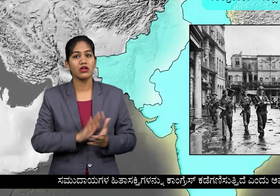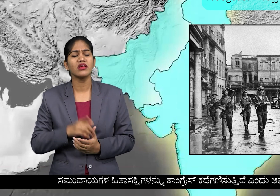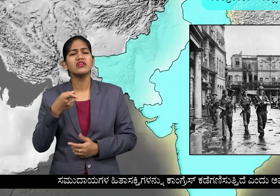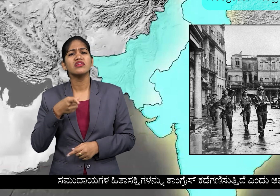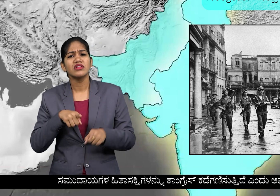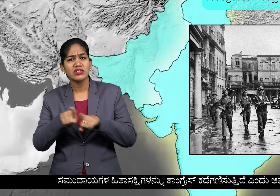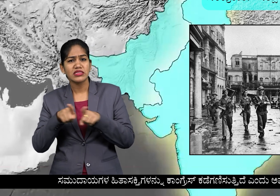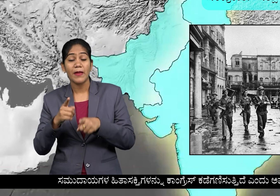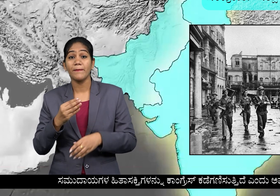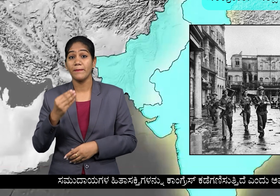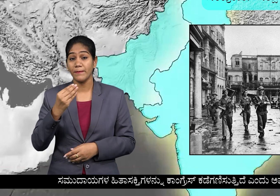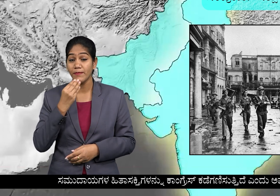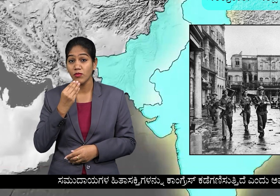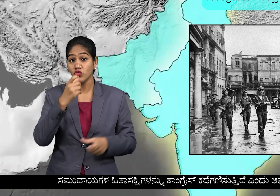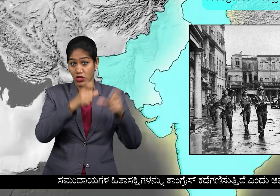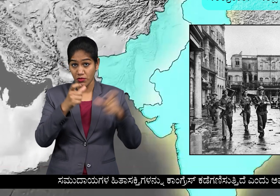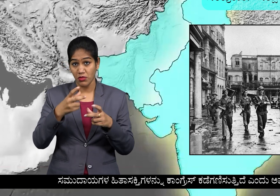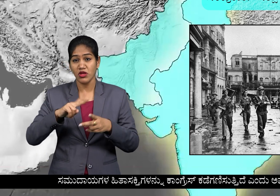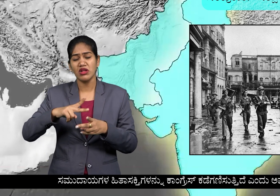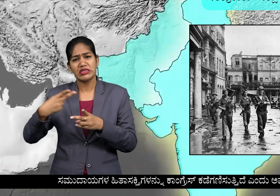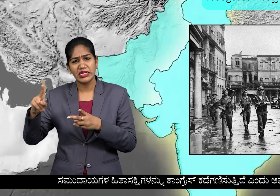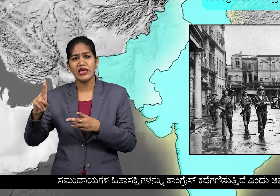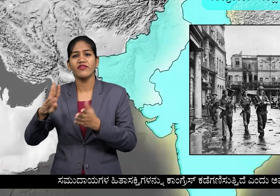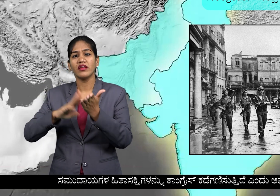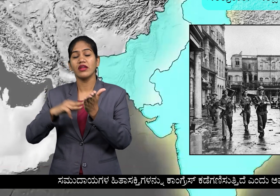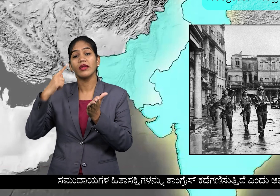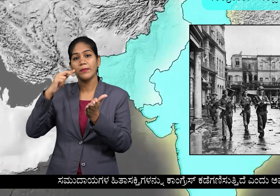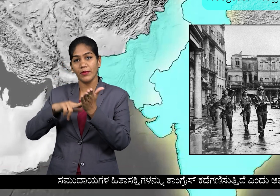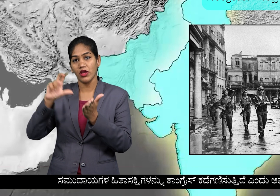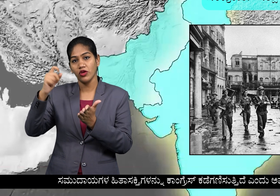ಕಡೆಗಣಿಸುತ್ತಿದೆ ಎಂದು ಅವರು ಸೂಚಿಸಿದರು.